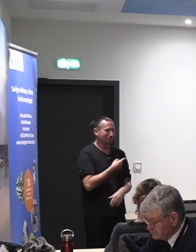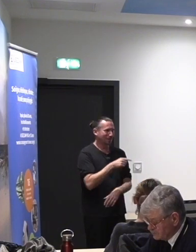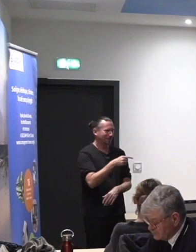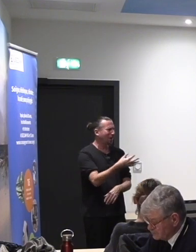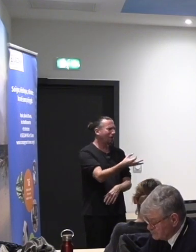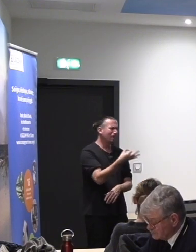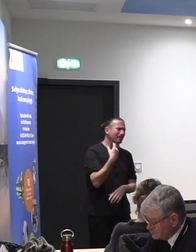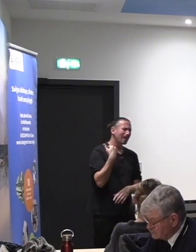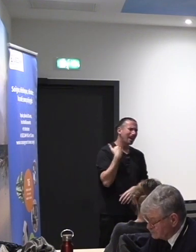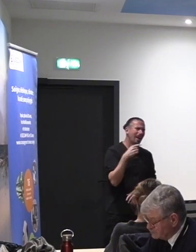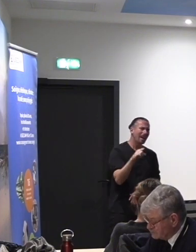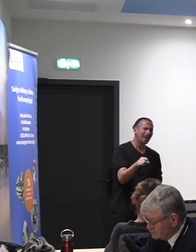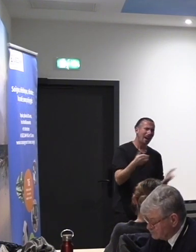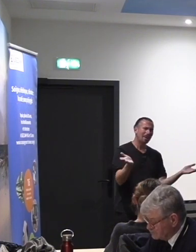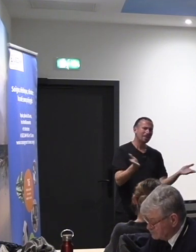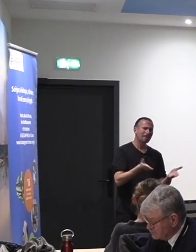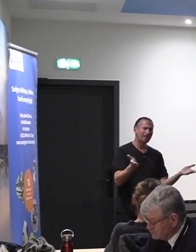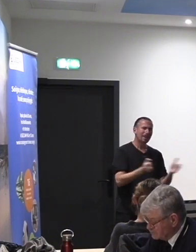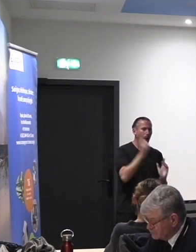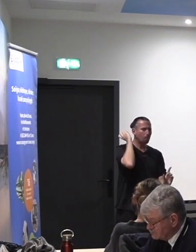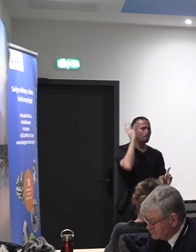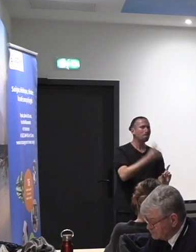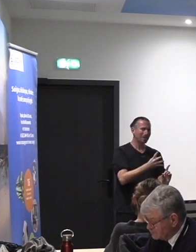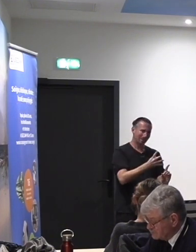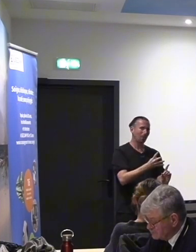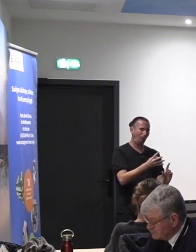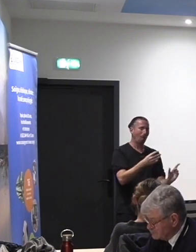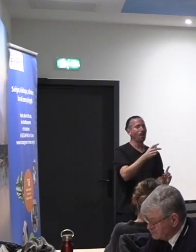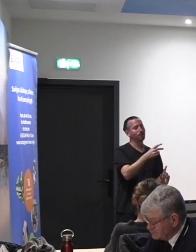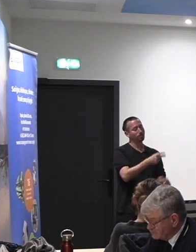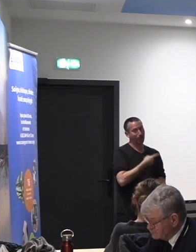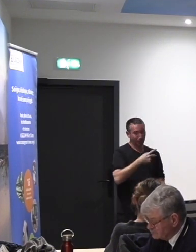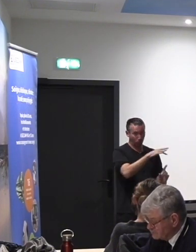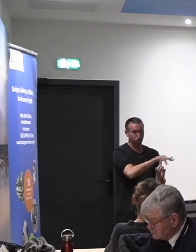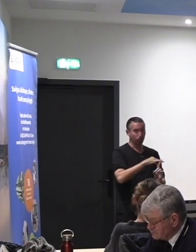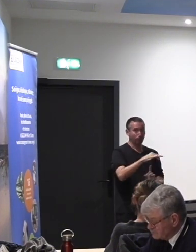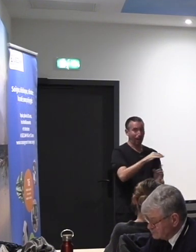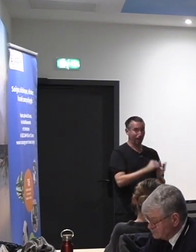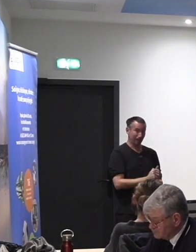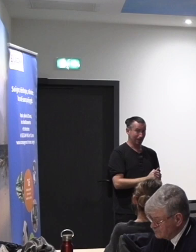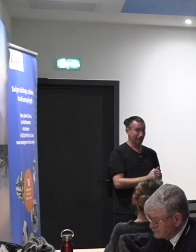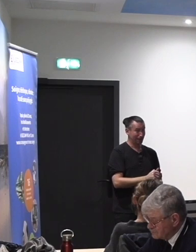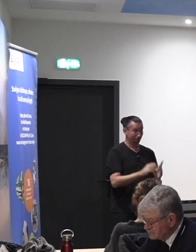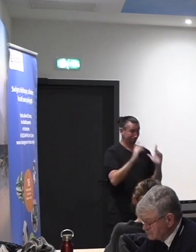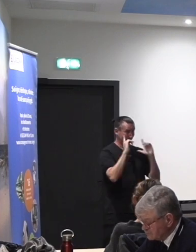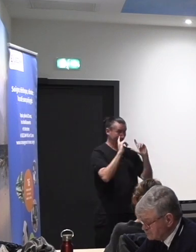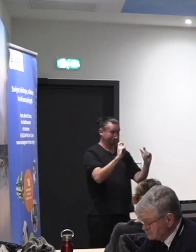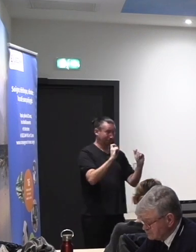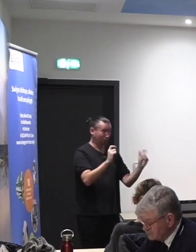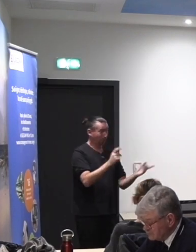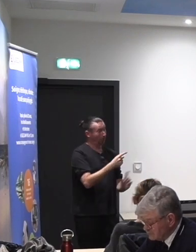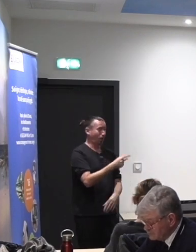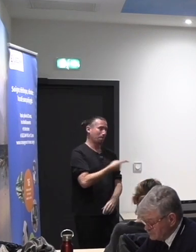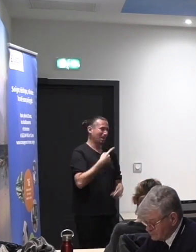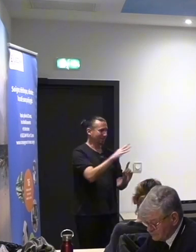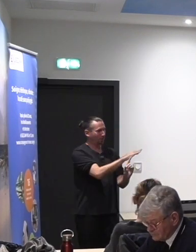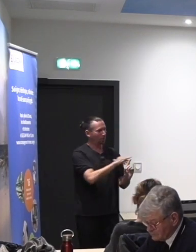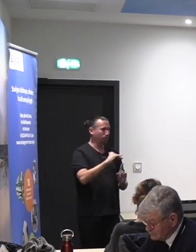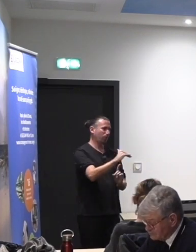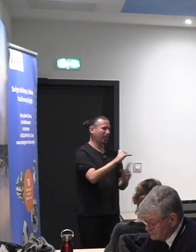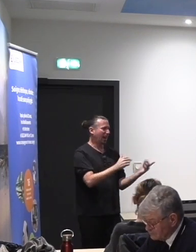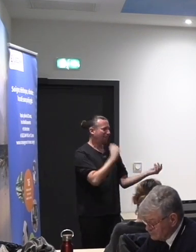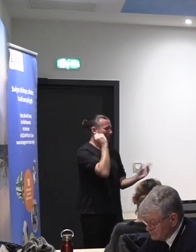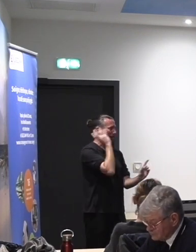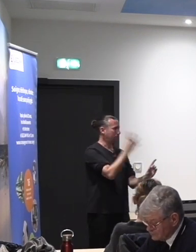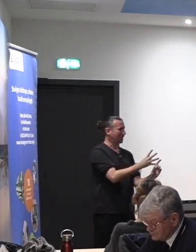l'hôpital a une mission médico-sociale, et il ne faut pas que le médico-social englobe trop la mission de l'hôpital, sinon